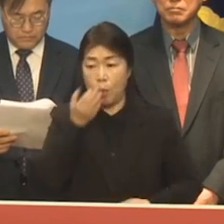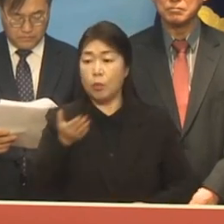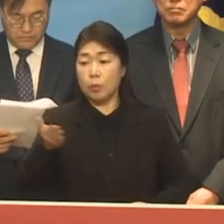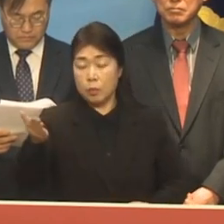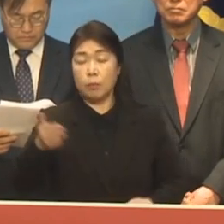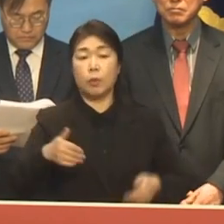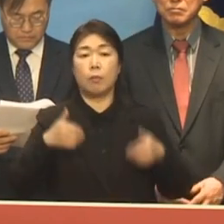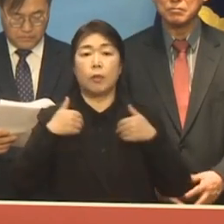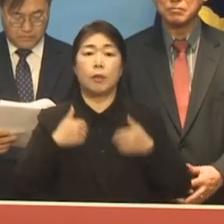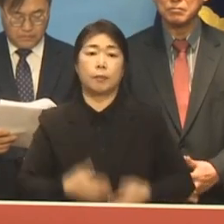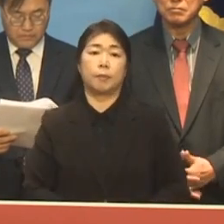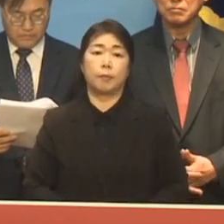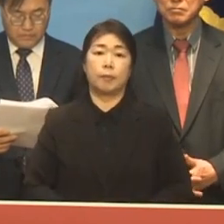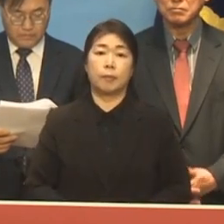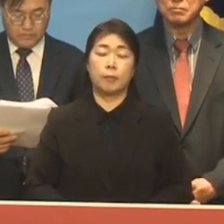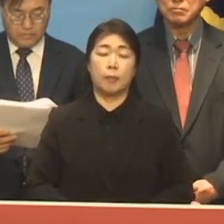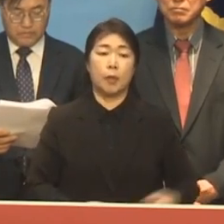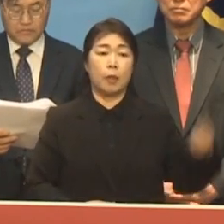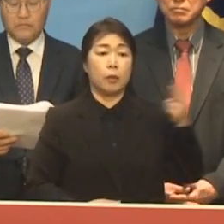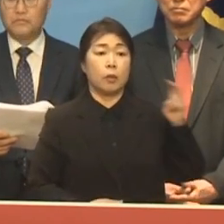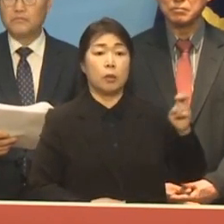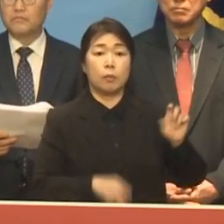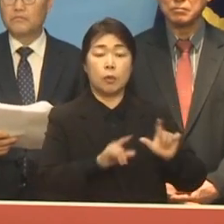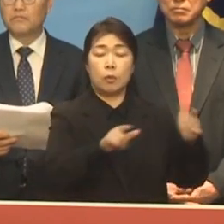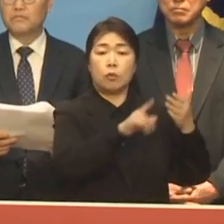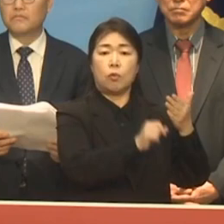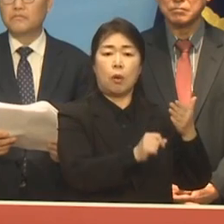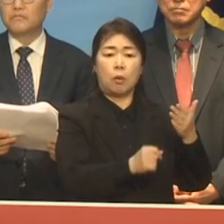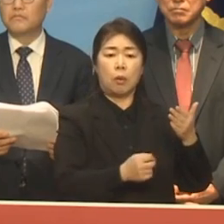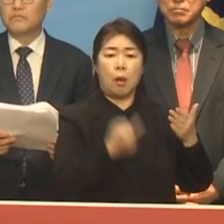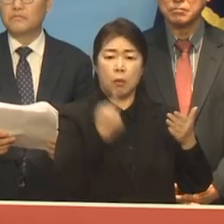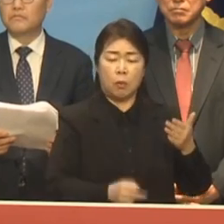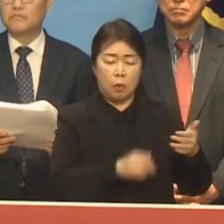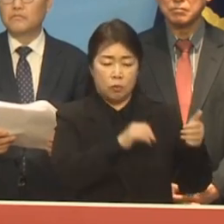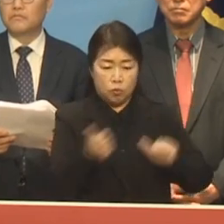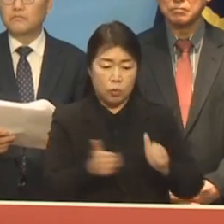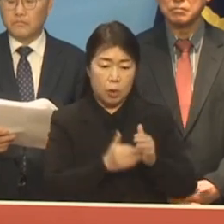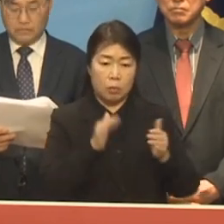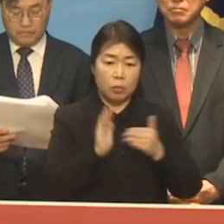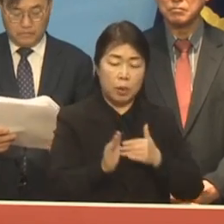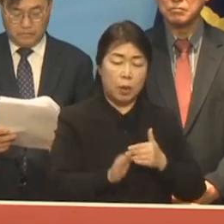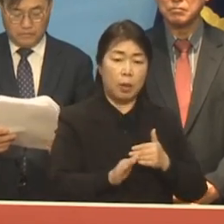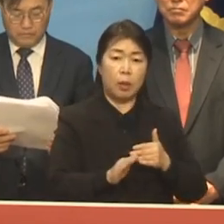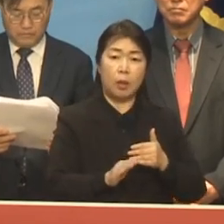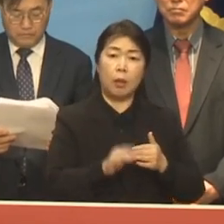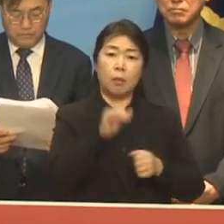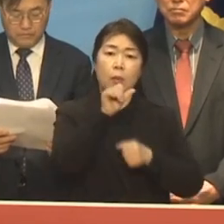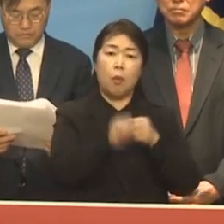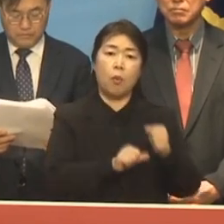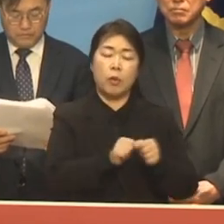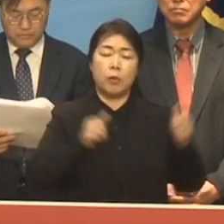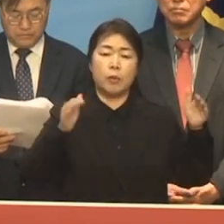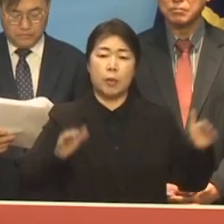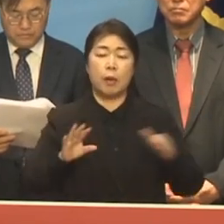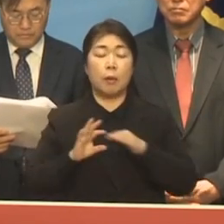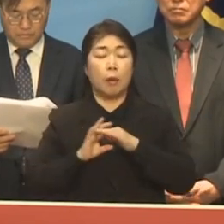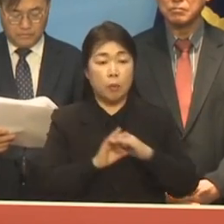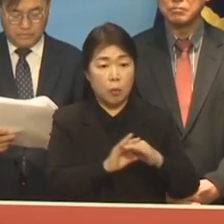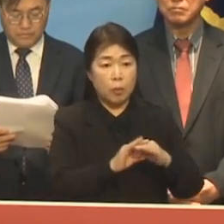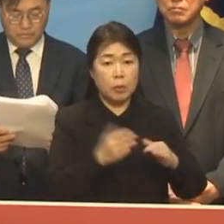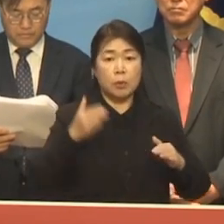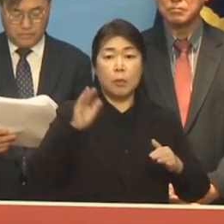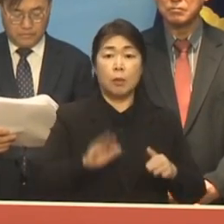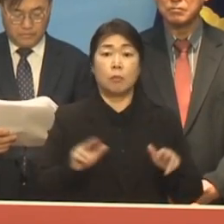것입니다. 2020년 9월 동생의 죽음 이후 횟수로 5년째 접어들고 있는데도